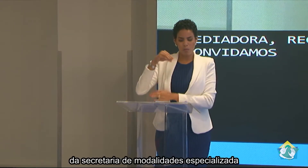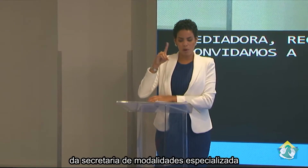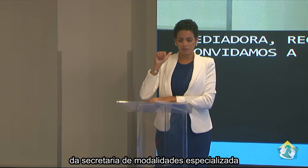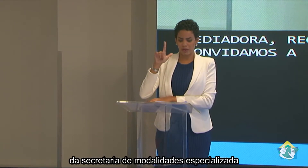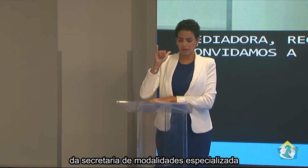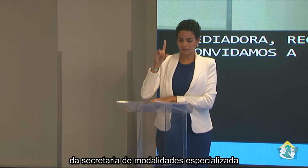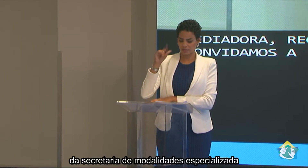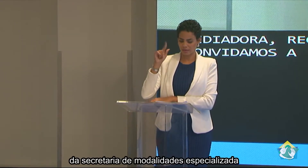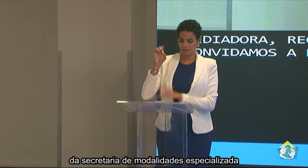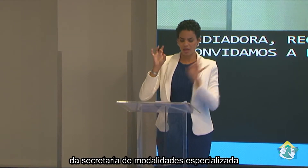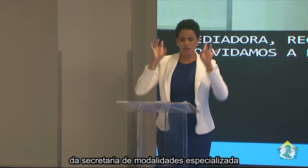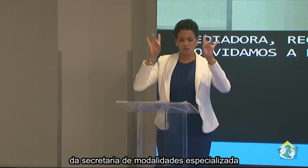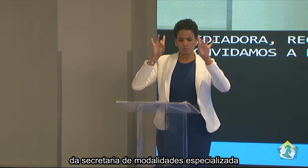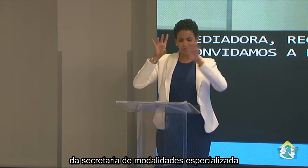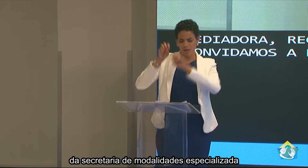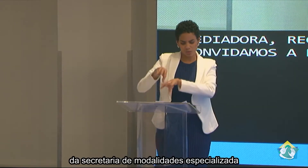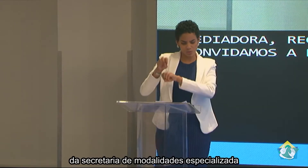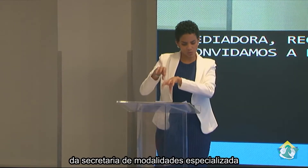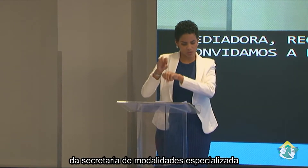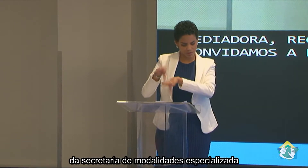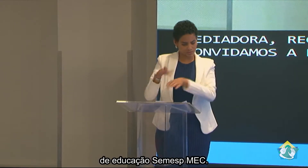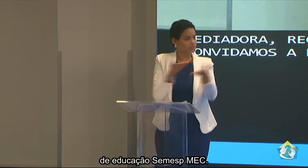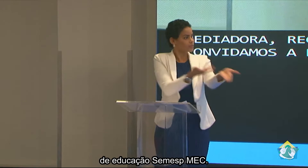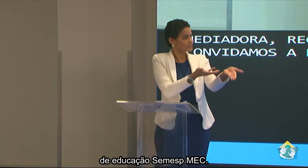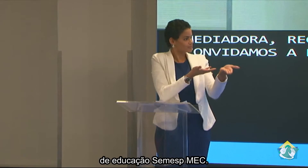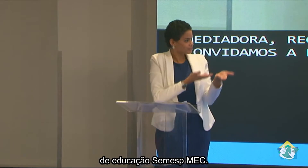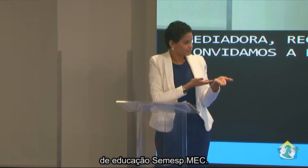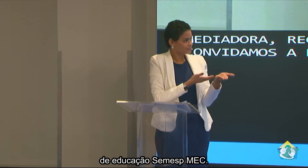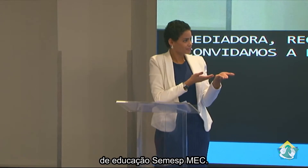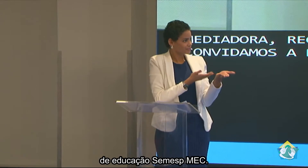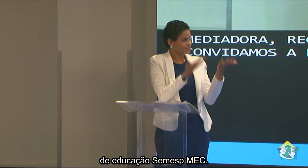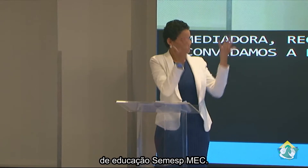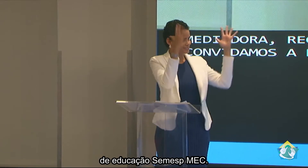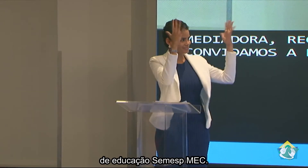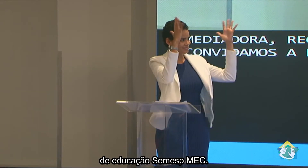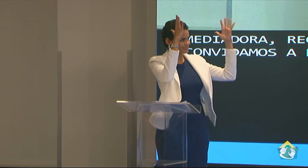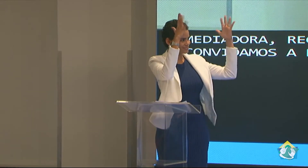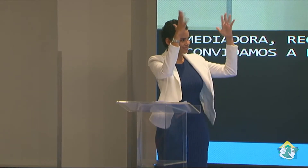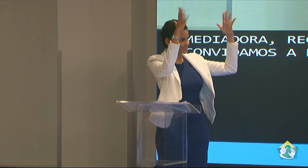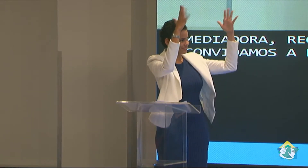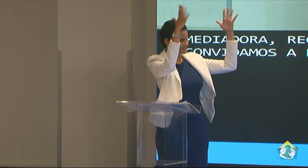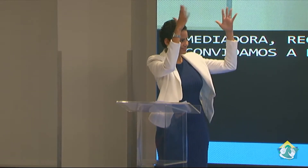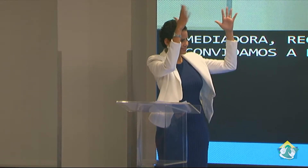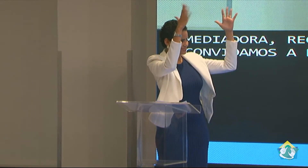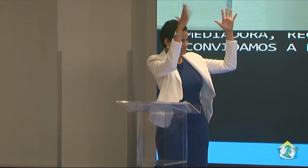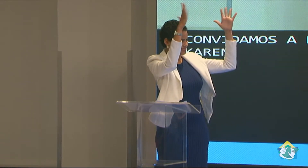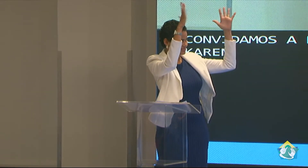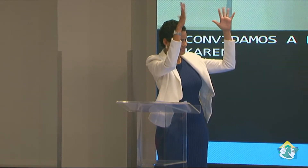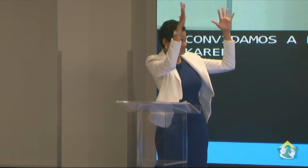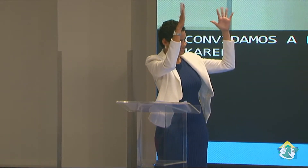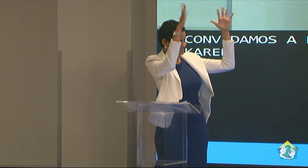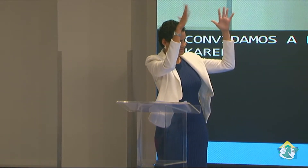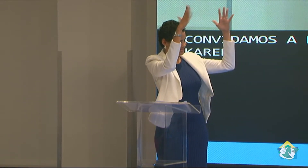da Secretaria de Modalidades Especializadas de Educação, SEMESP-MEC.